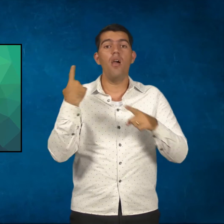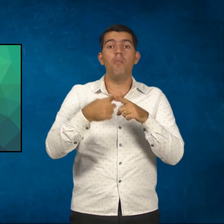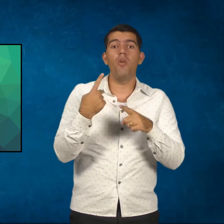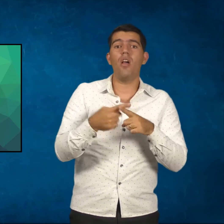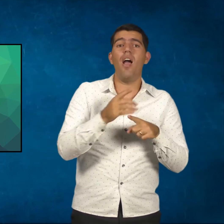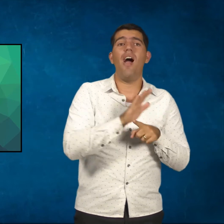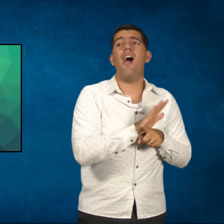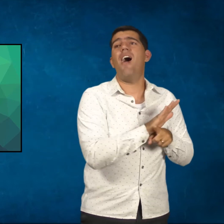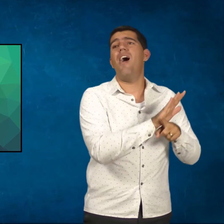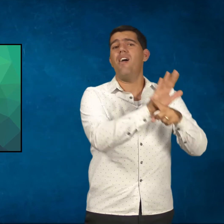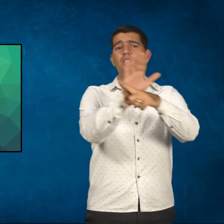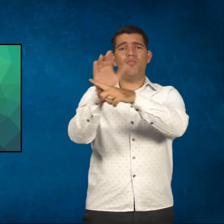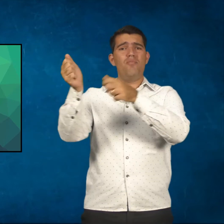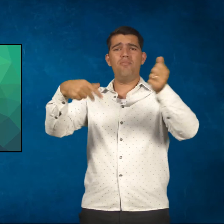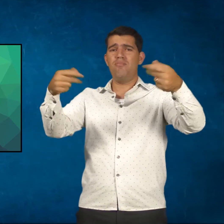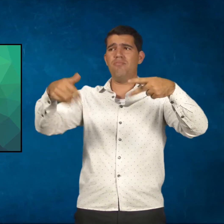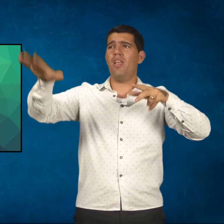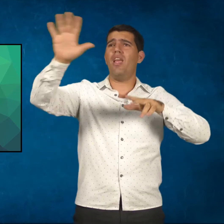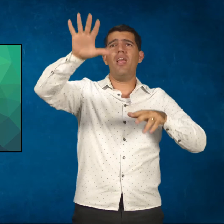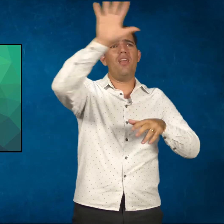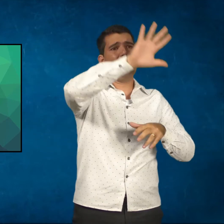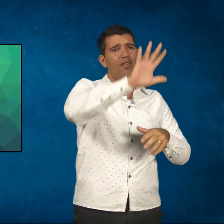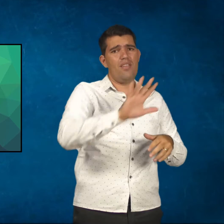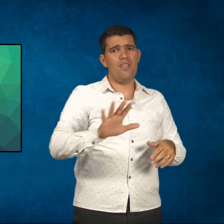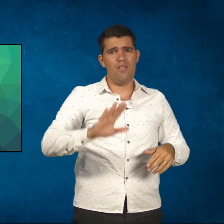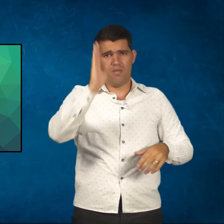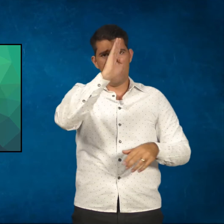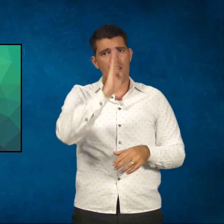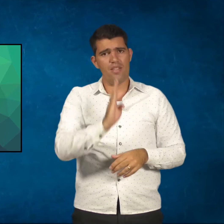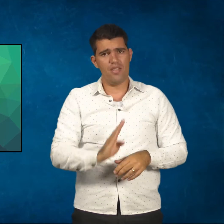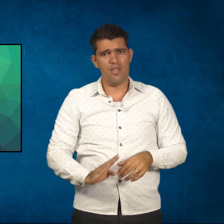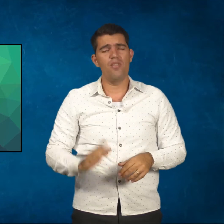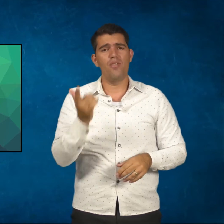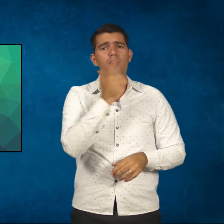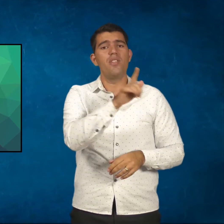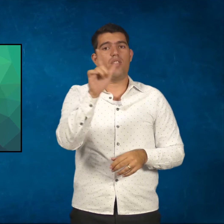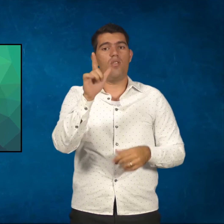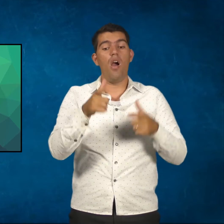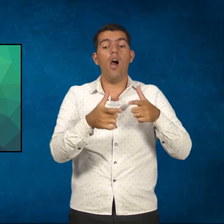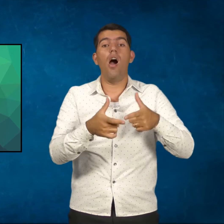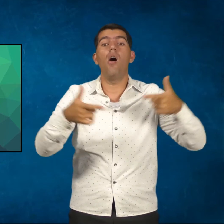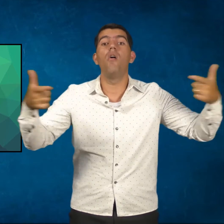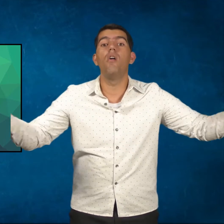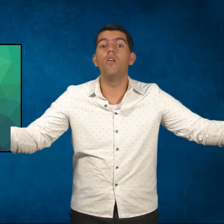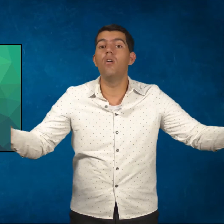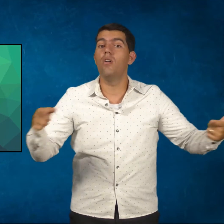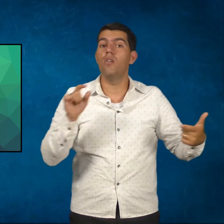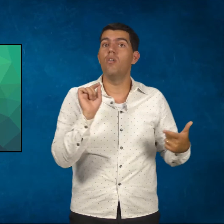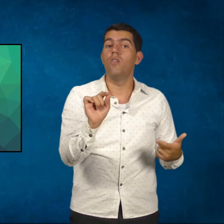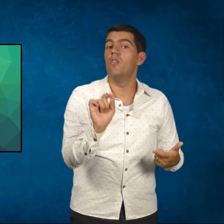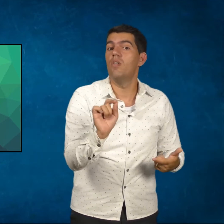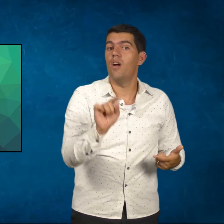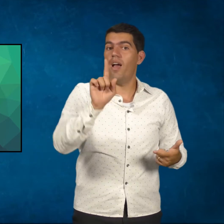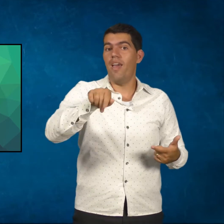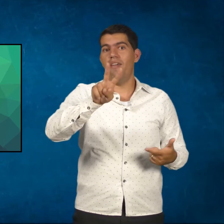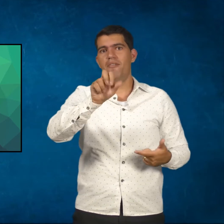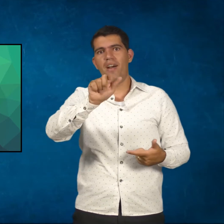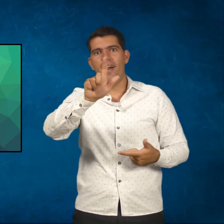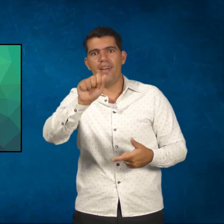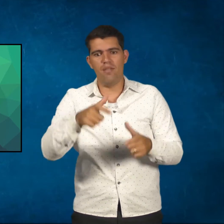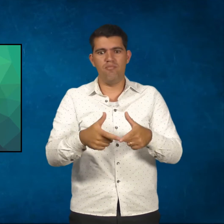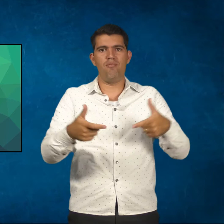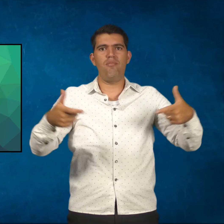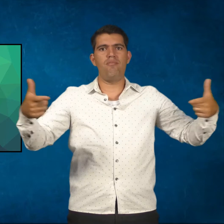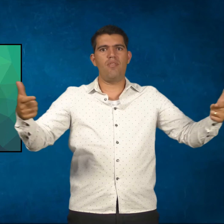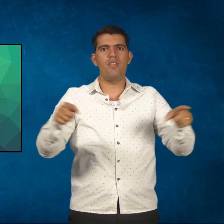contemplou diversas regiões do país, aumentando significativamente o número de vagas